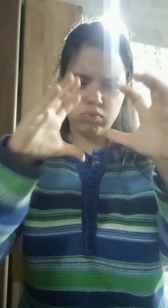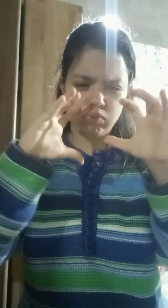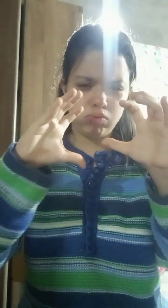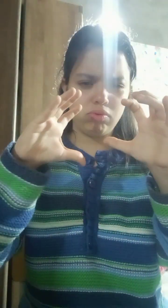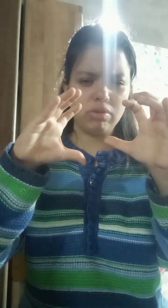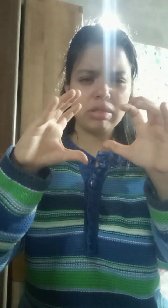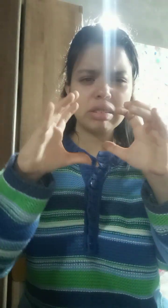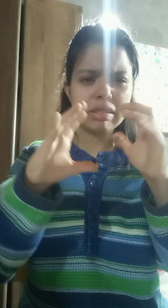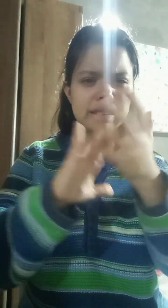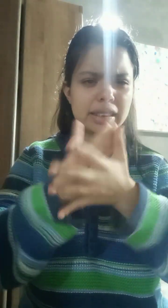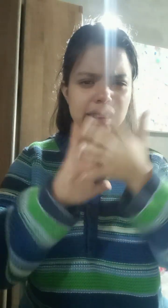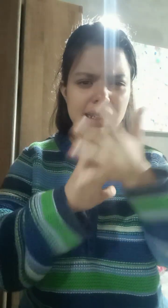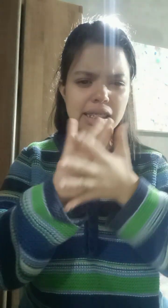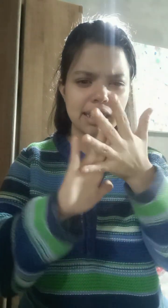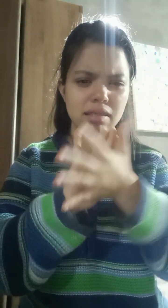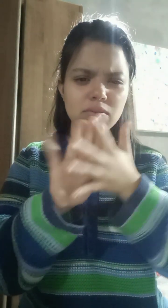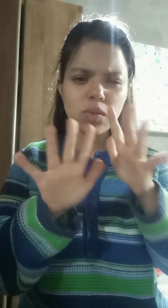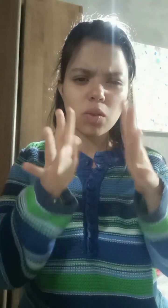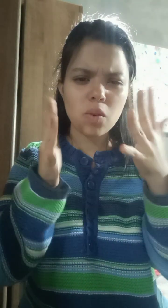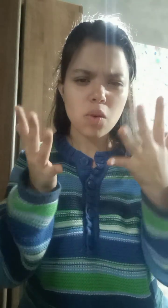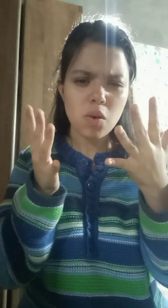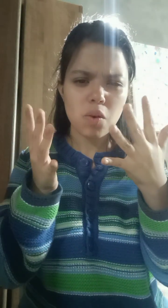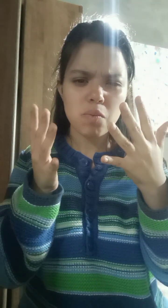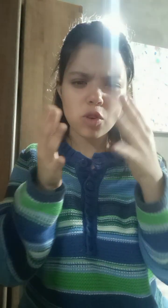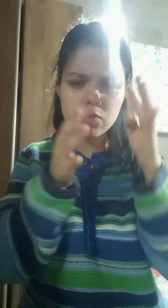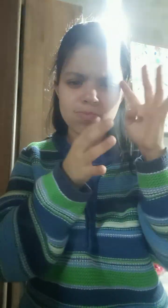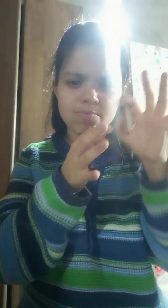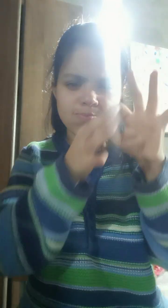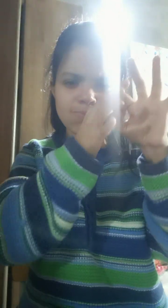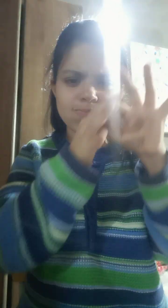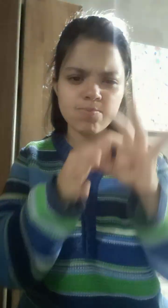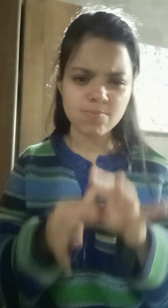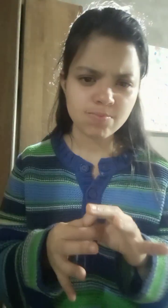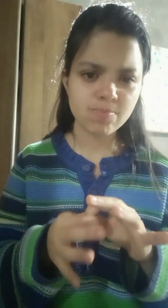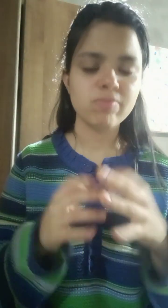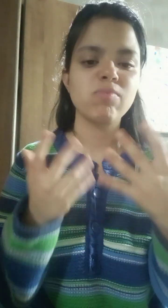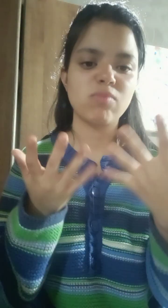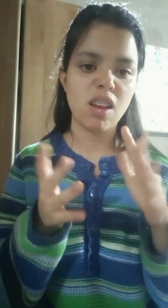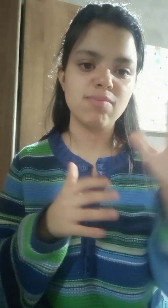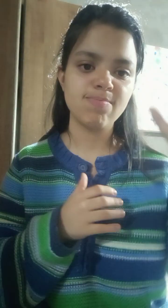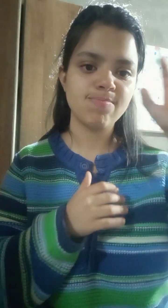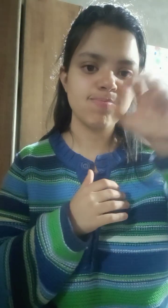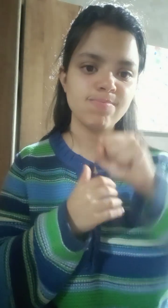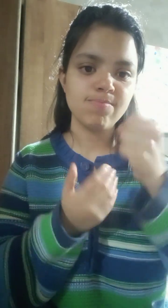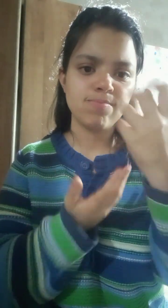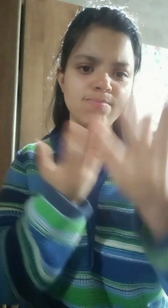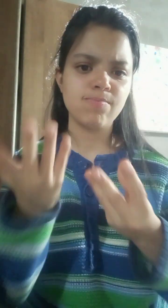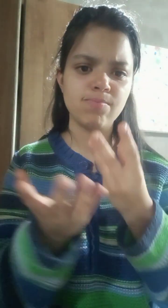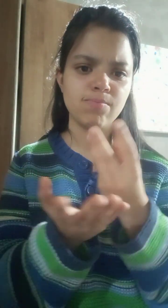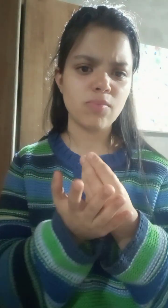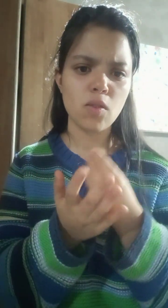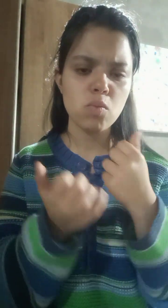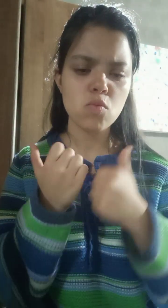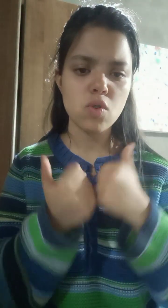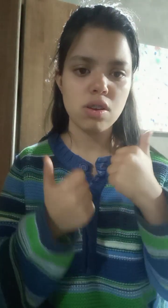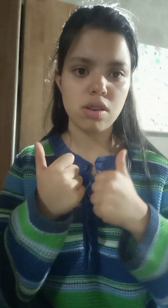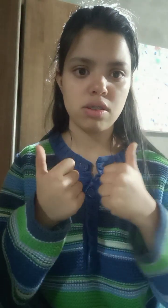señas. Por primera vez pudimos identificar de manera estadística y sólida las regiones del cerebro que